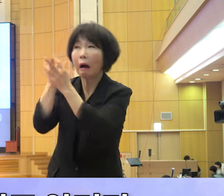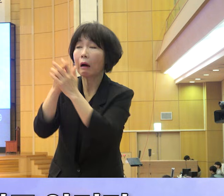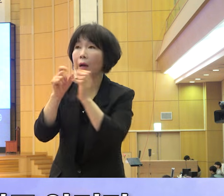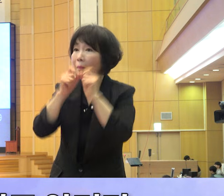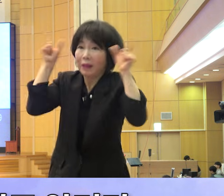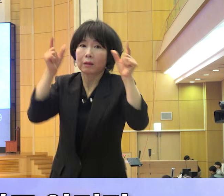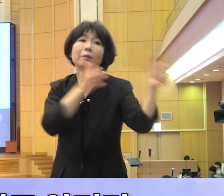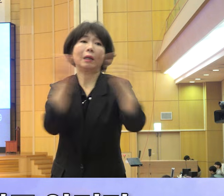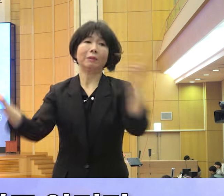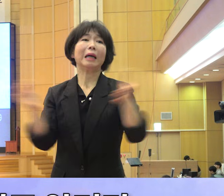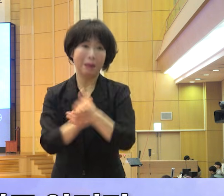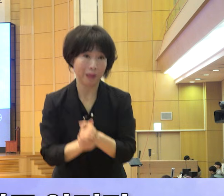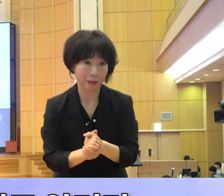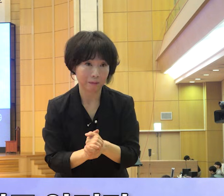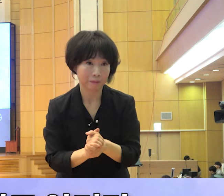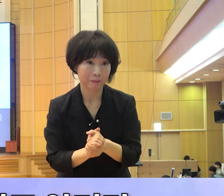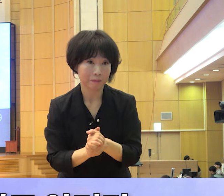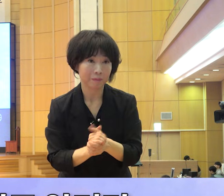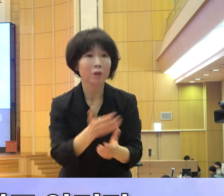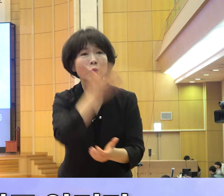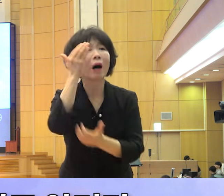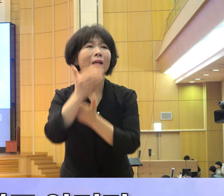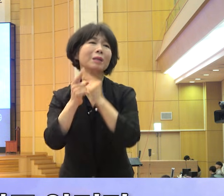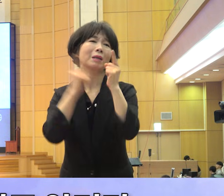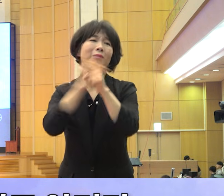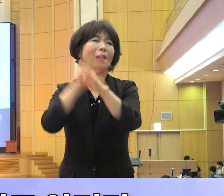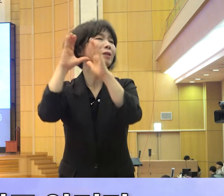돼요. 하나님 말씀을요,